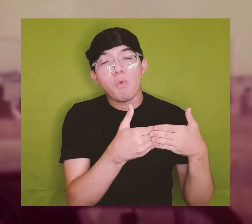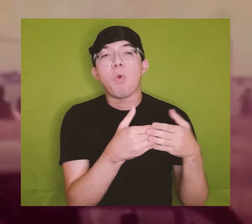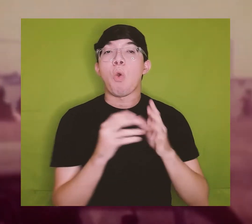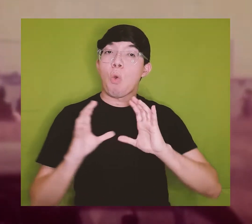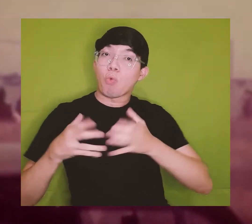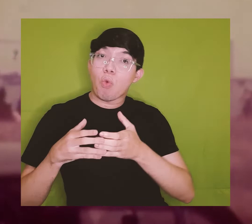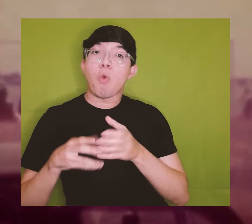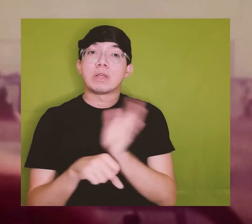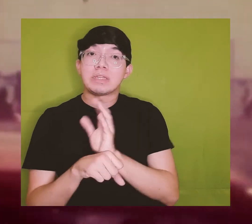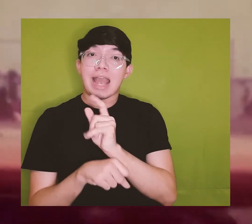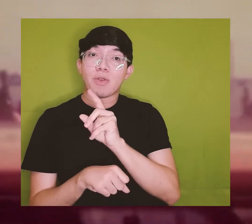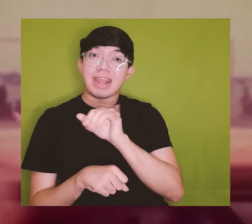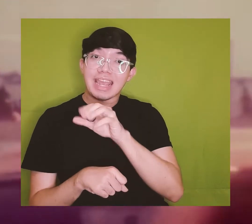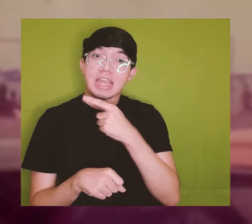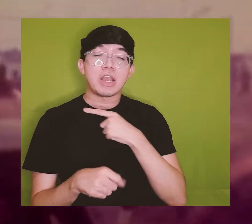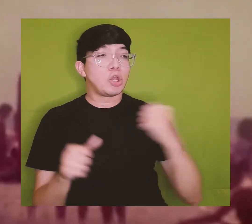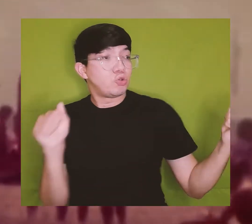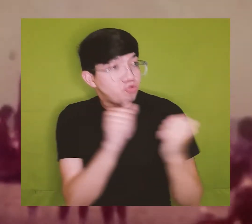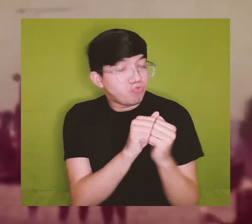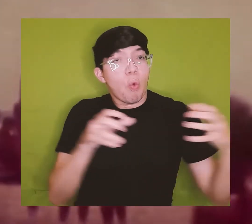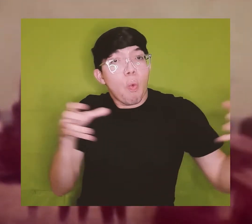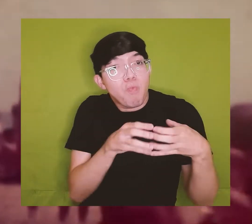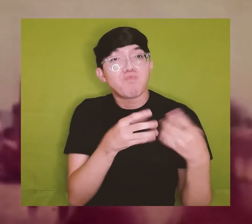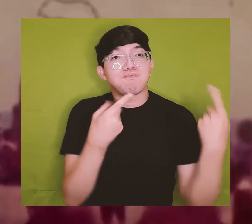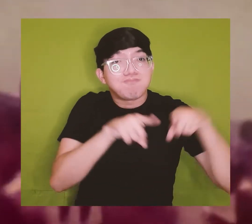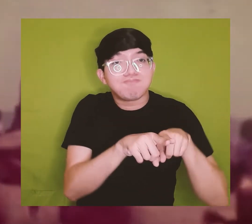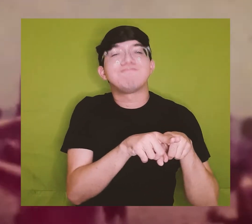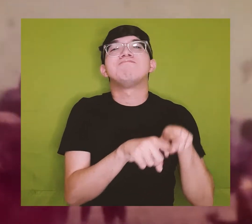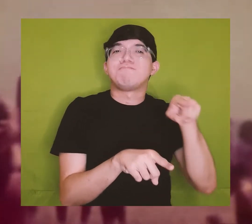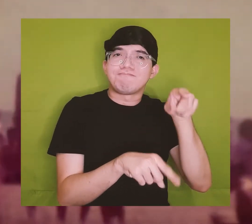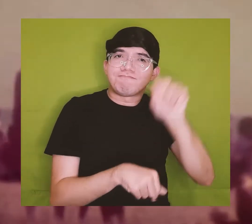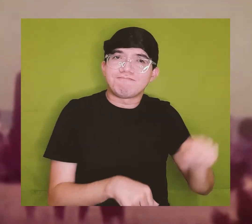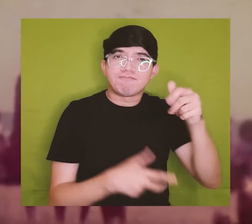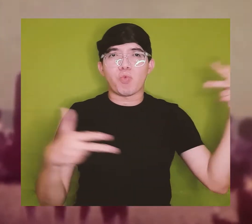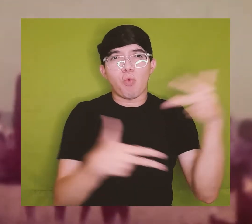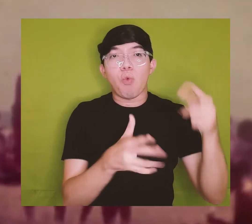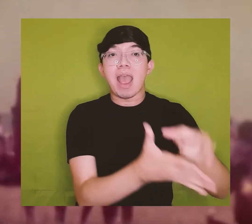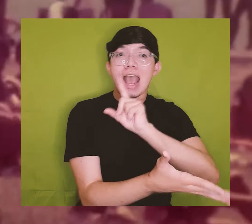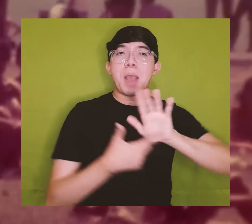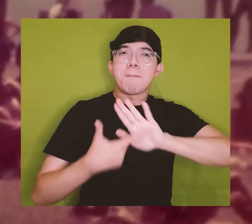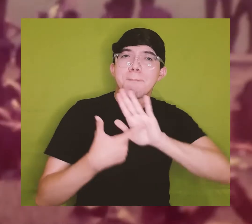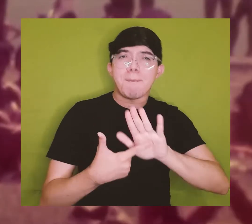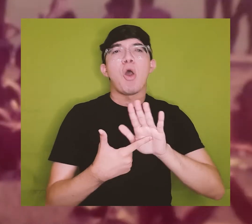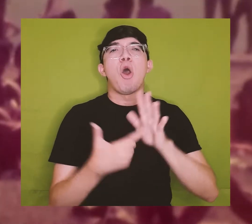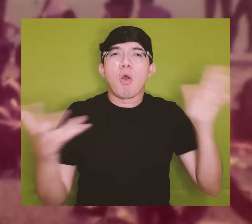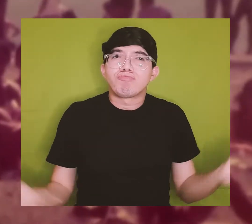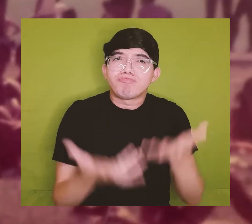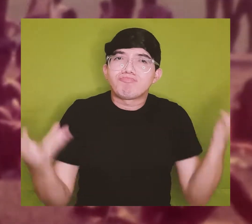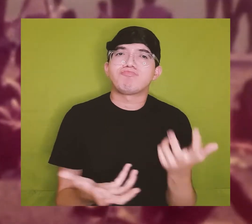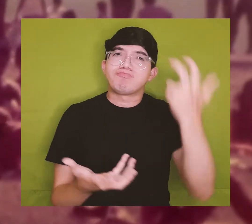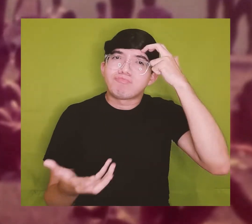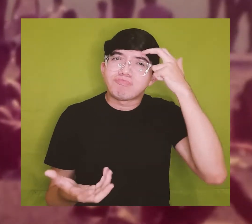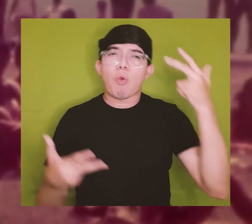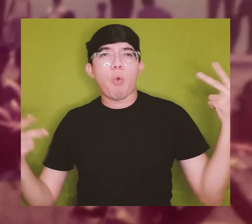a juventude que movimentava aquele lugar, que já fazia shows nas ruas, que já tentava, de alguma forma, movimentar a